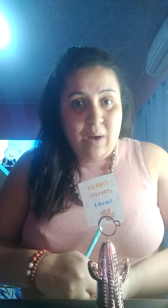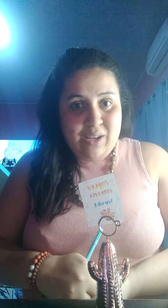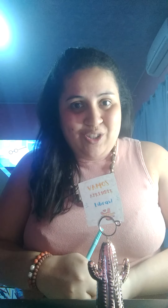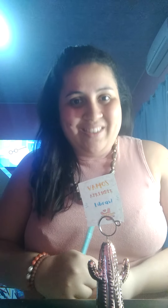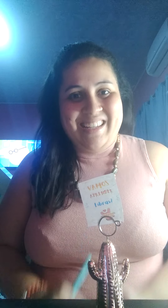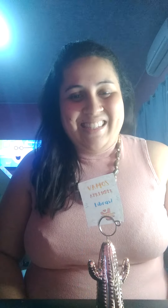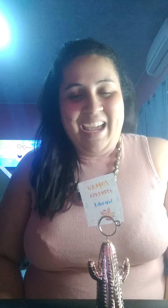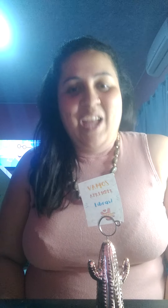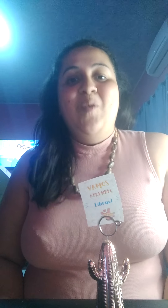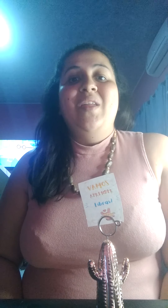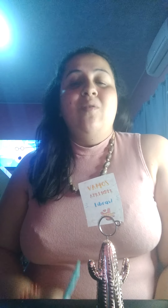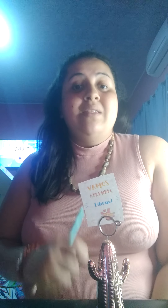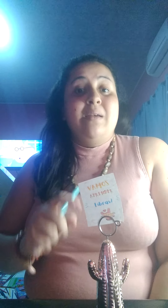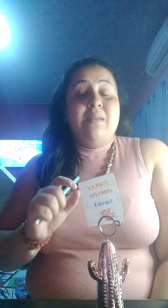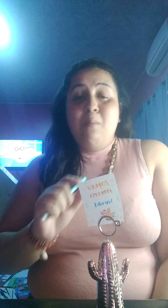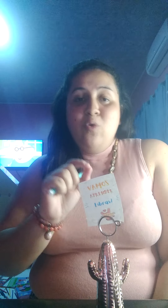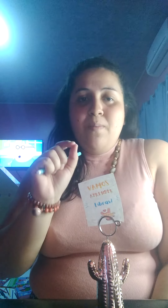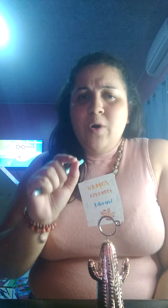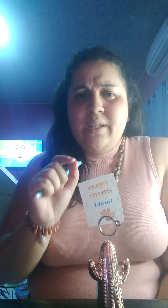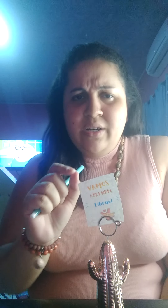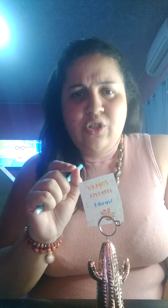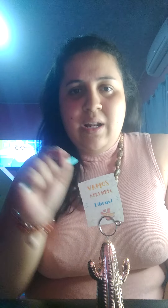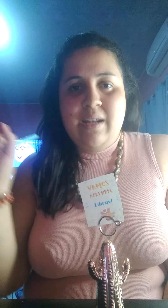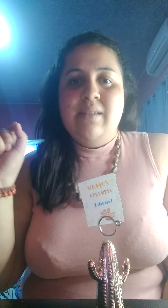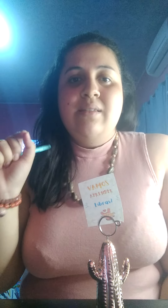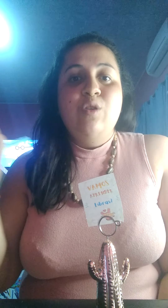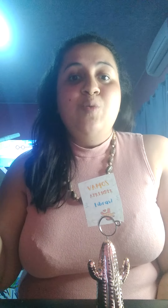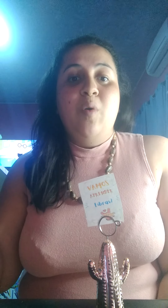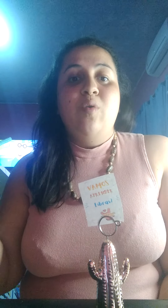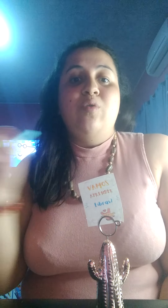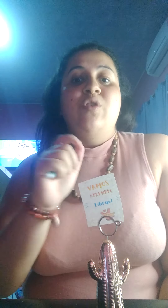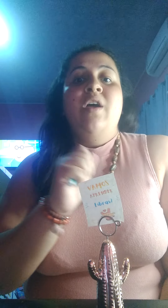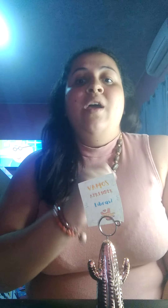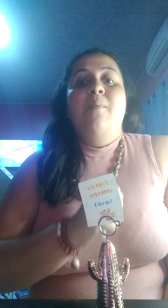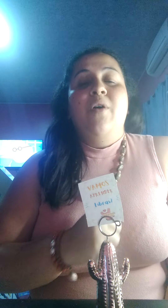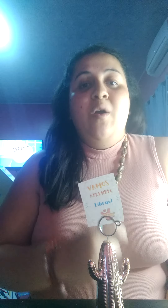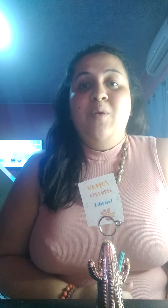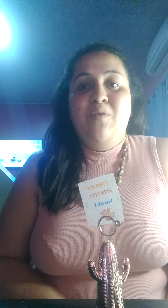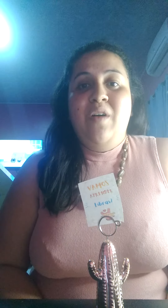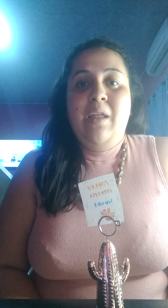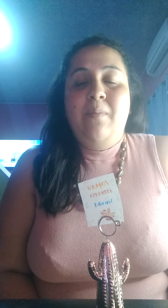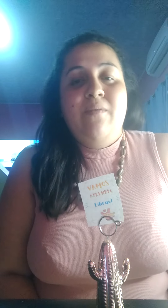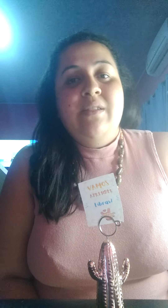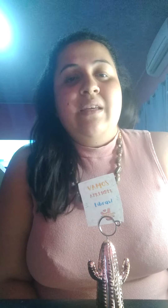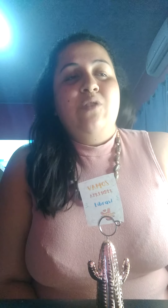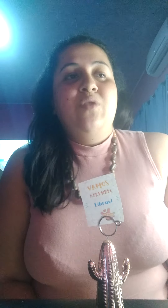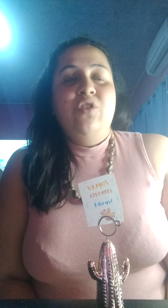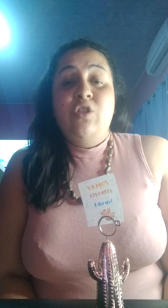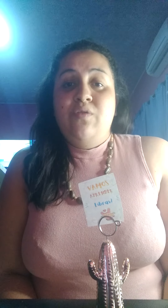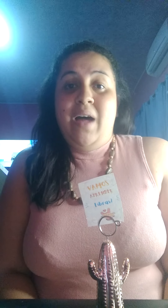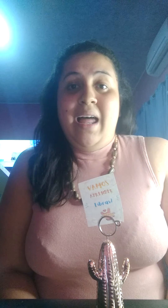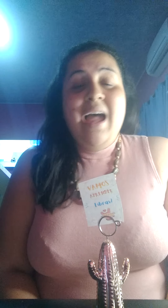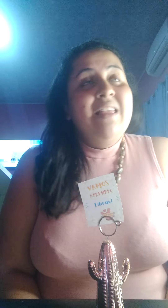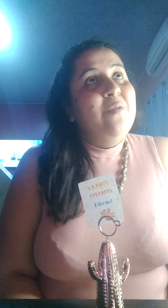linguagem, tá certo? Então, é muito importante esclarecer esses pontos, porque, como eu tô falando para vocês, muita gente fala, linguagem